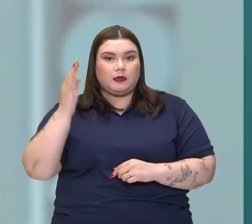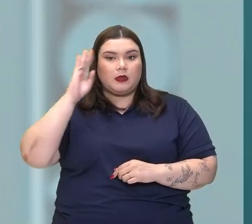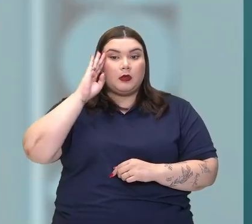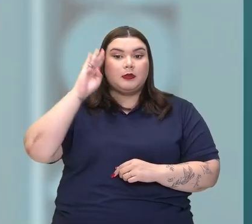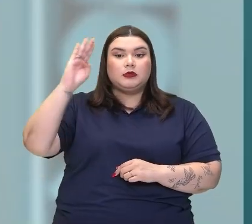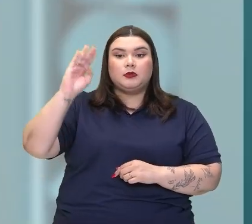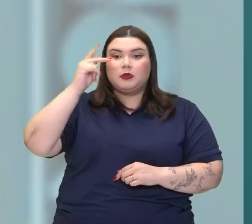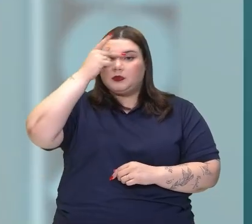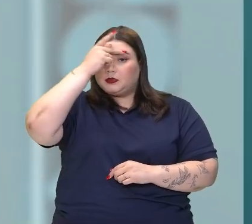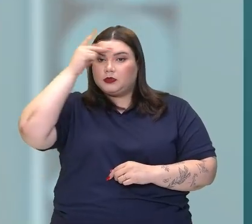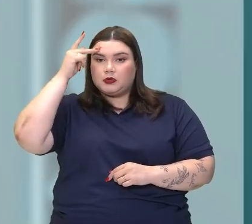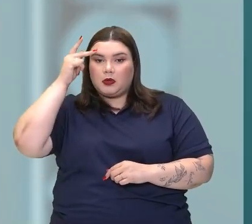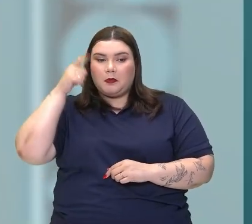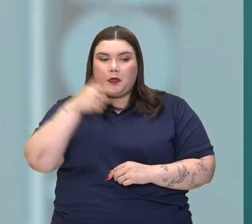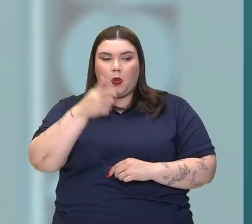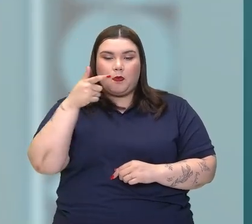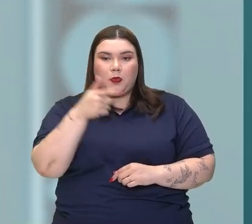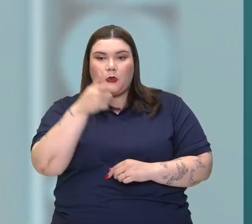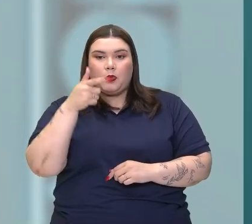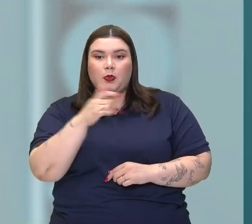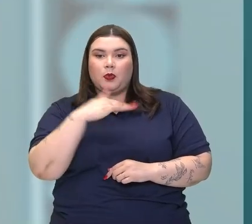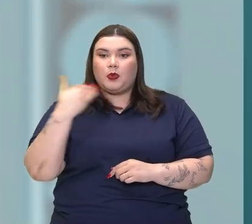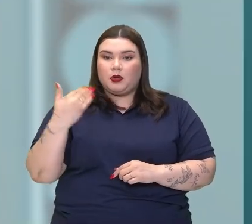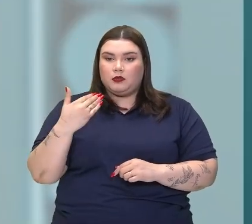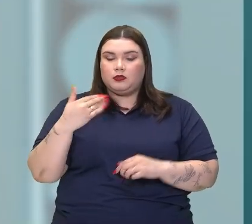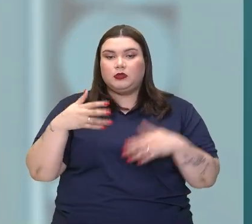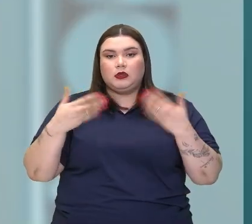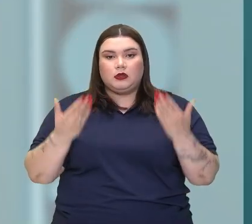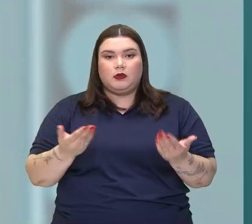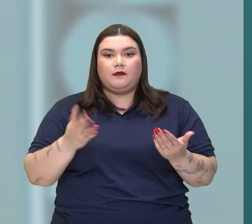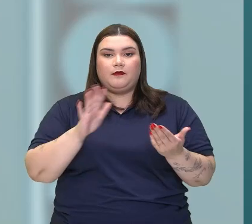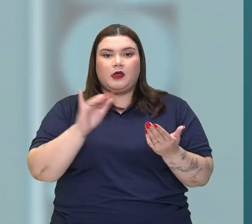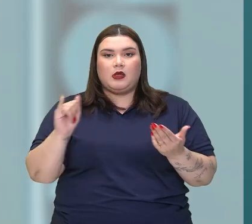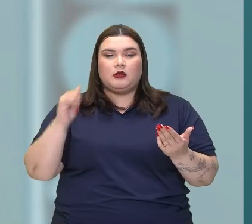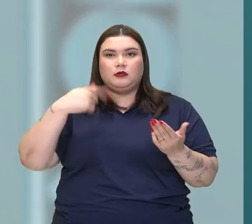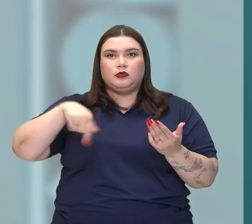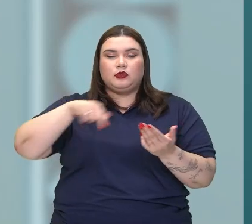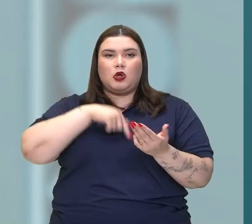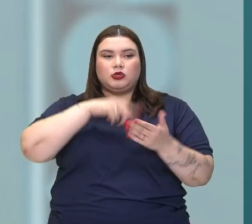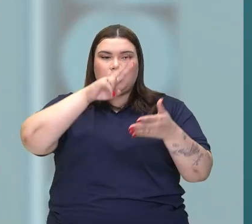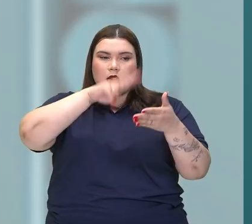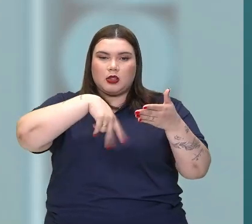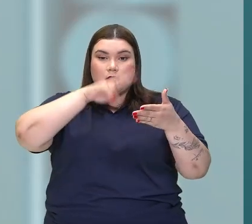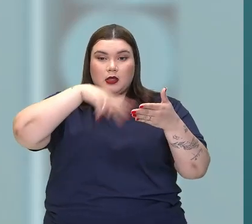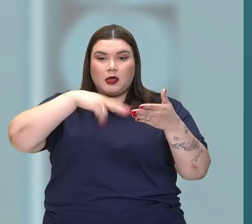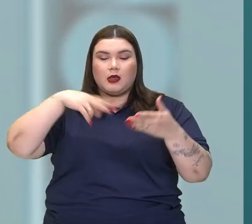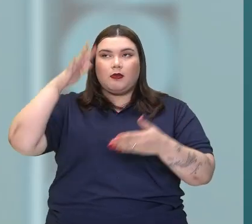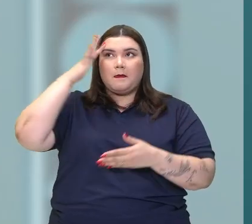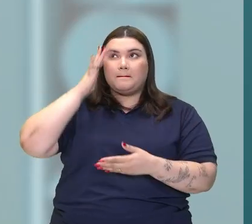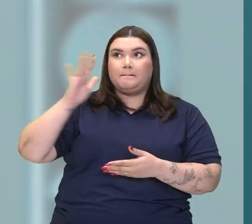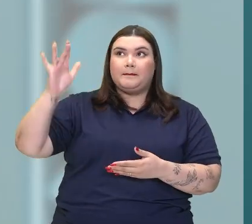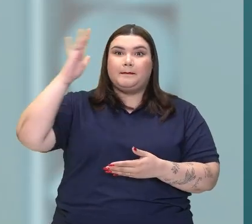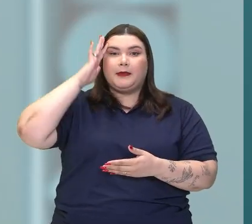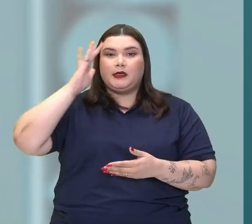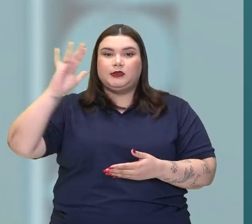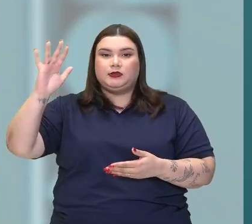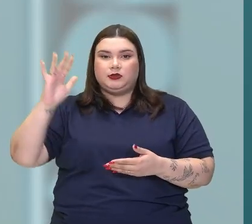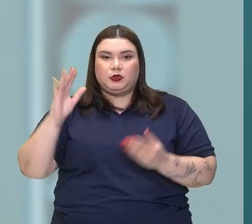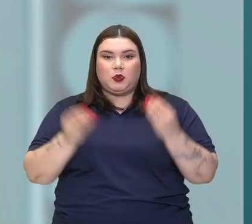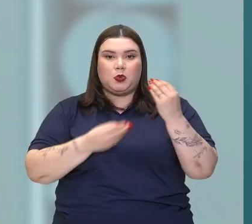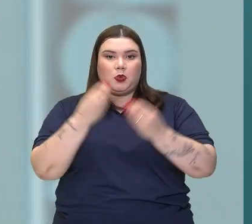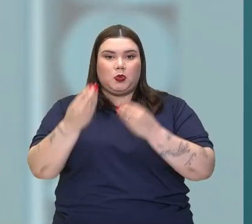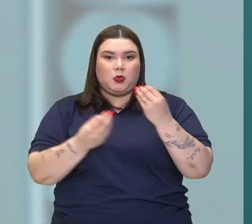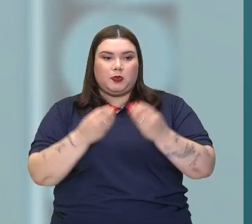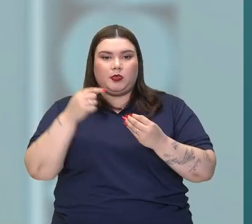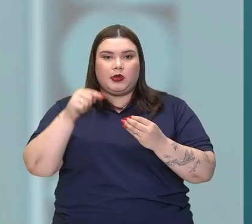sobretudo a pessoa que recebeu os tiros. Vai mostrando, vai criando uma imagem mental, como eu falei no início da aula, a respeito de como